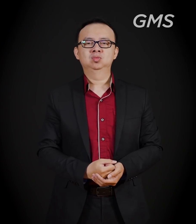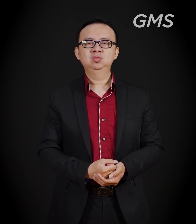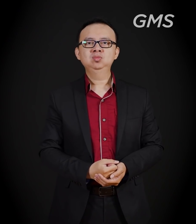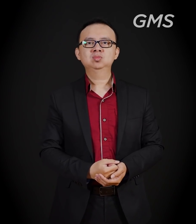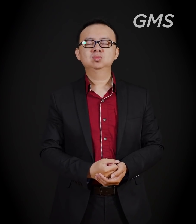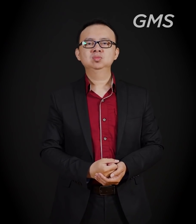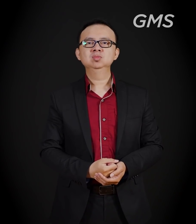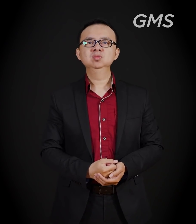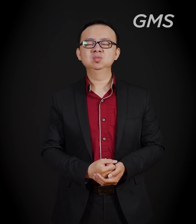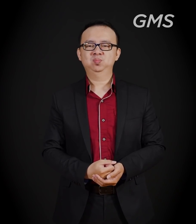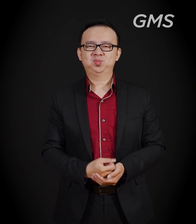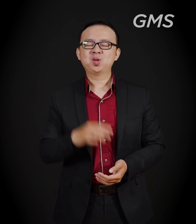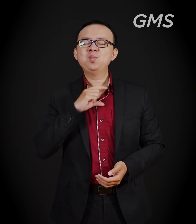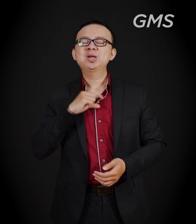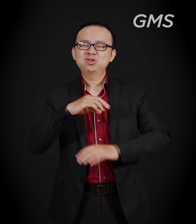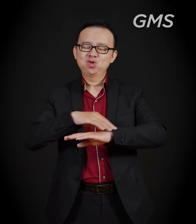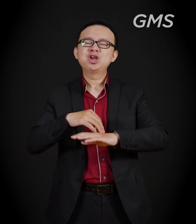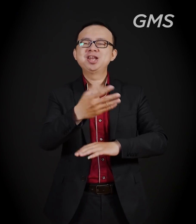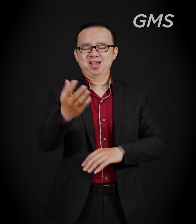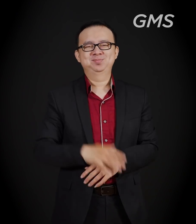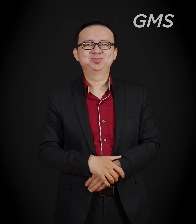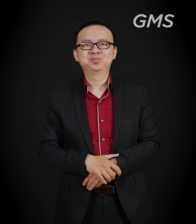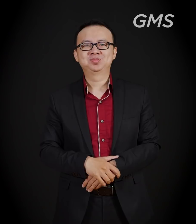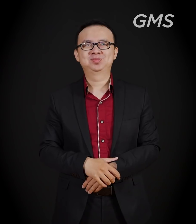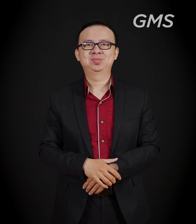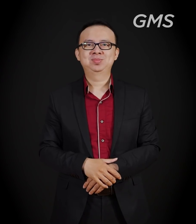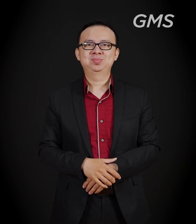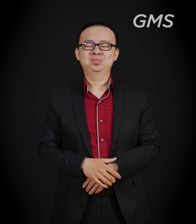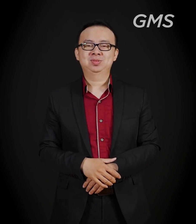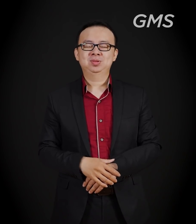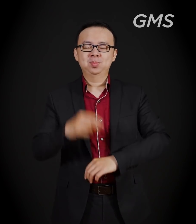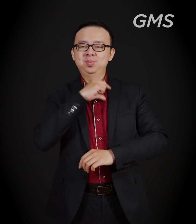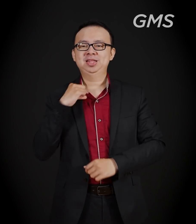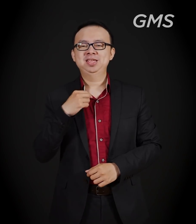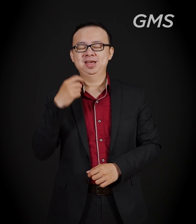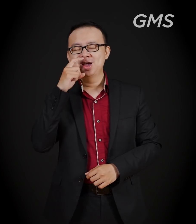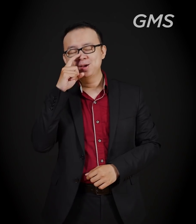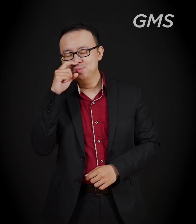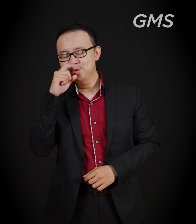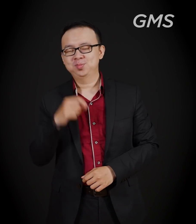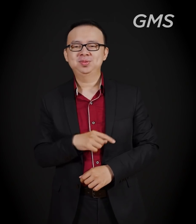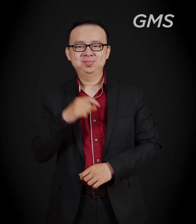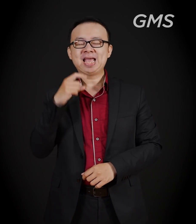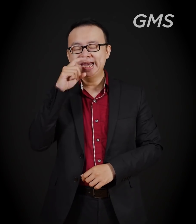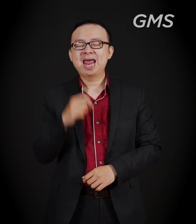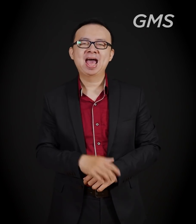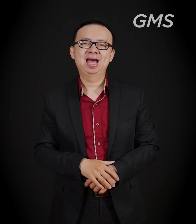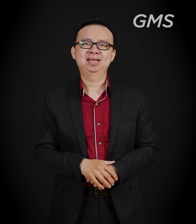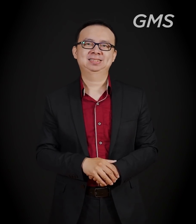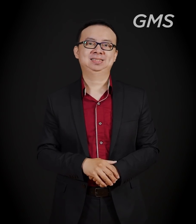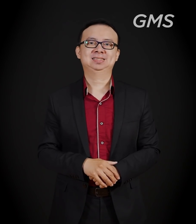Ngomong sendiri yang di rumah gak nyaut ya kan. Hey, wujung ngono lah mas, wujung ngono lah mbak Yu.